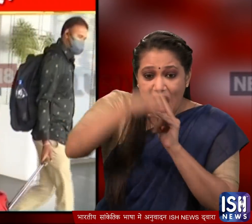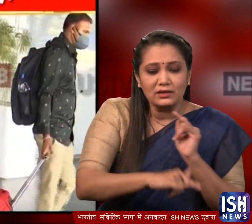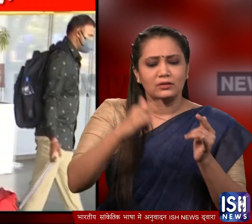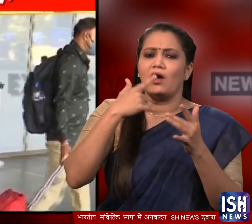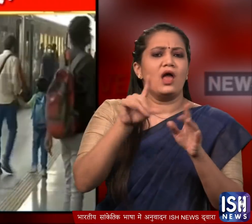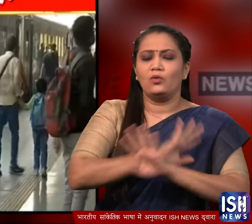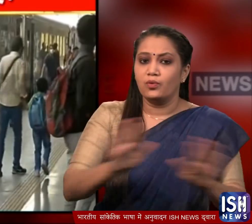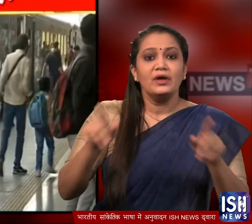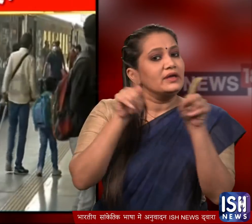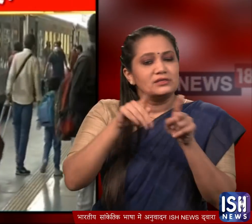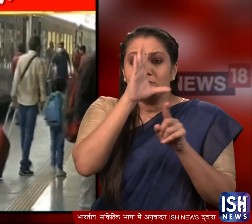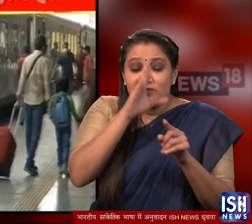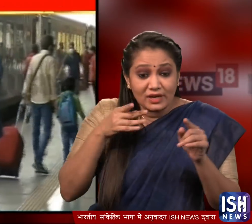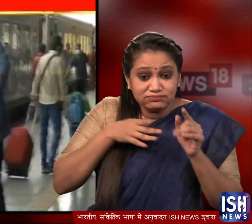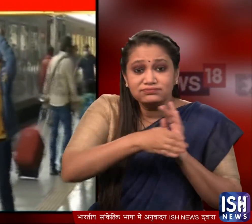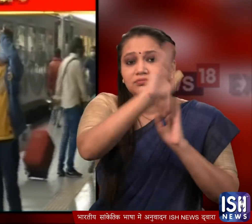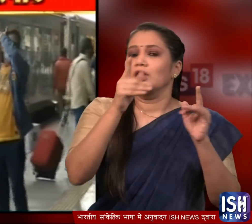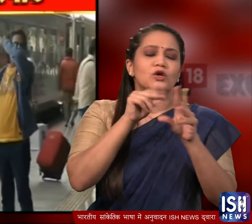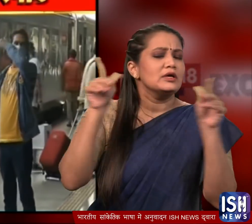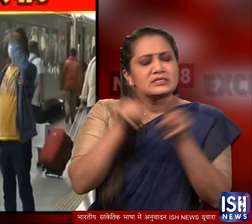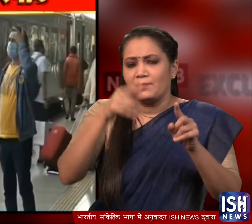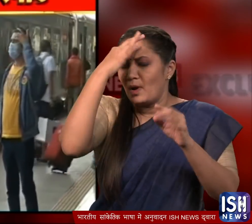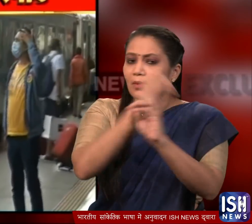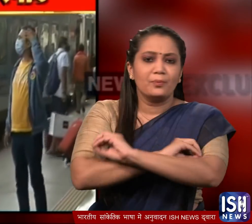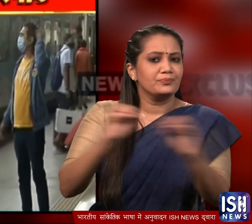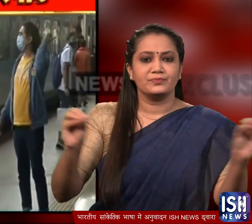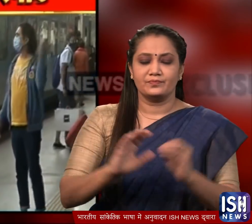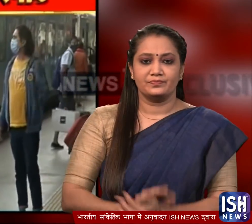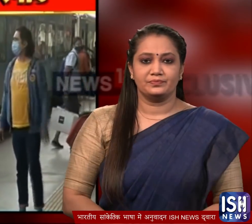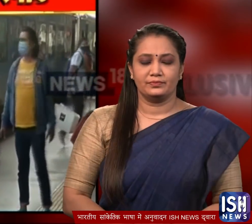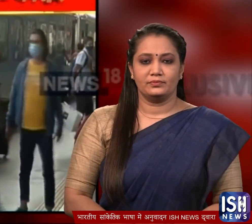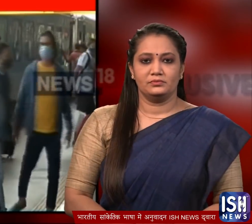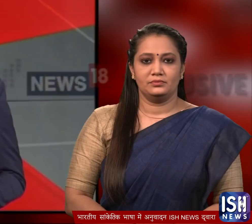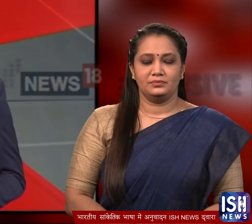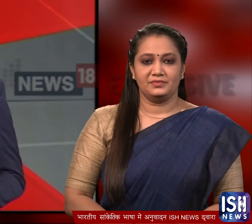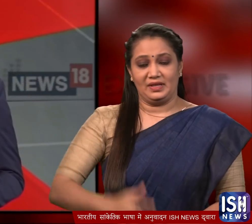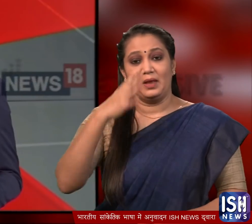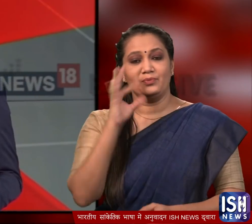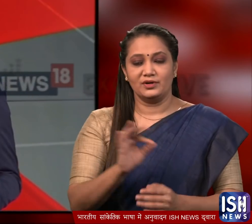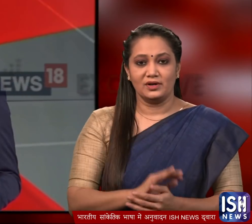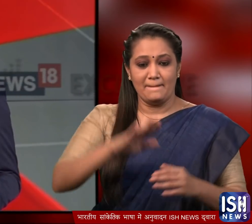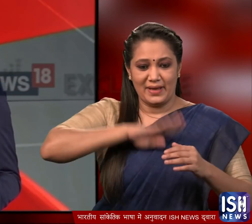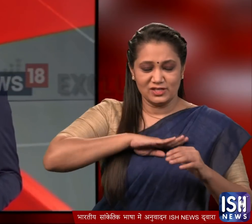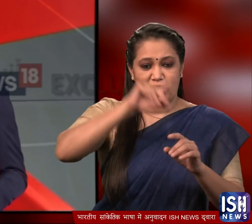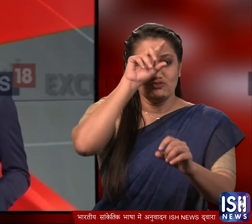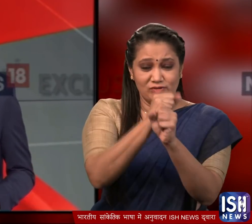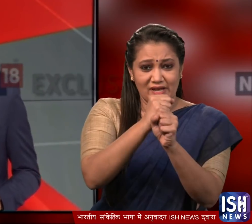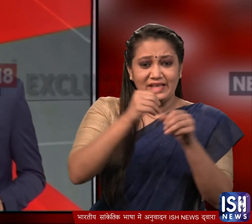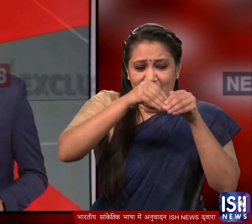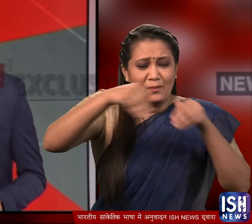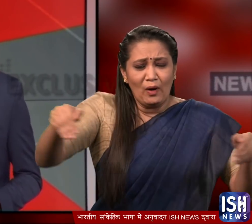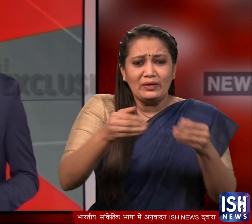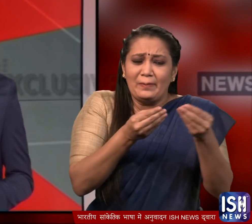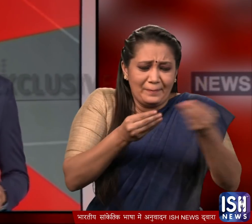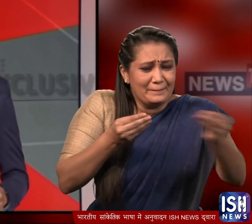रिपोर्ट की मांग नहीं की गई। ट्रेनों से भी सफर करने वाले यात्रियों को इस तरह की परेशानी का सामना नहीं करना पड़ा। सौभाग्य की बात है कि महाराष्ट्र और